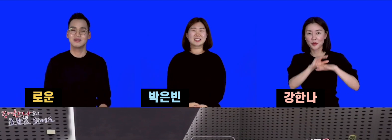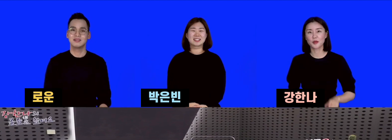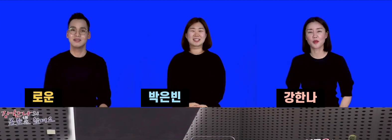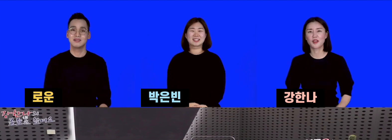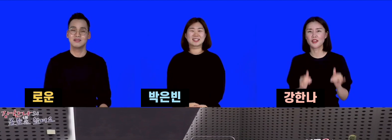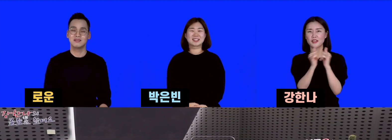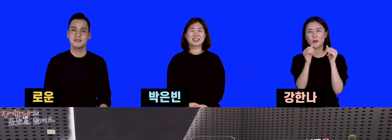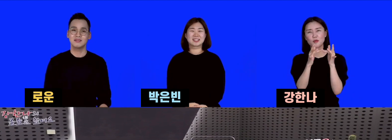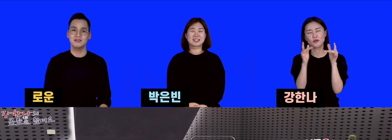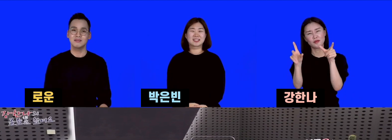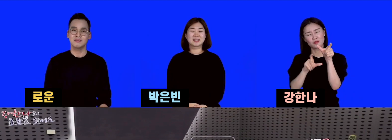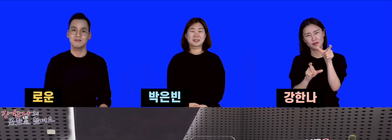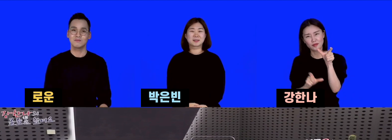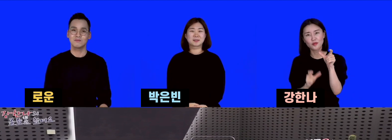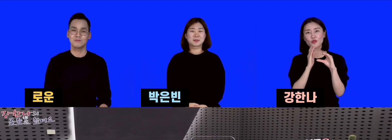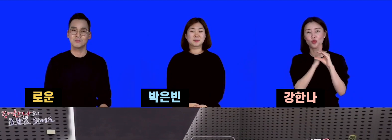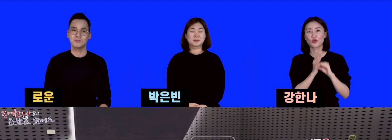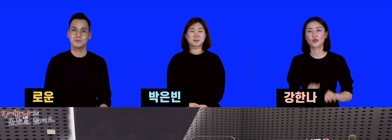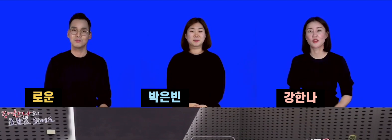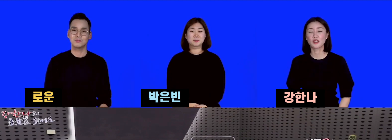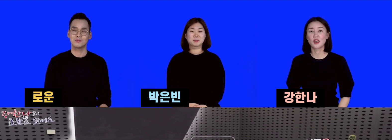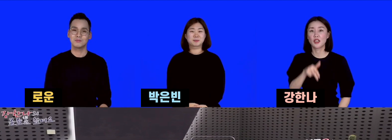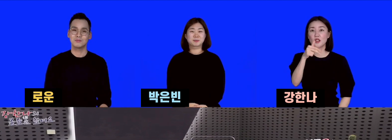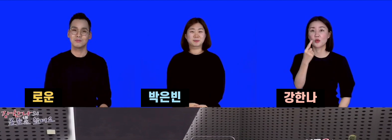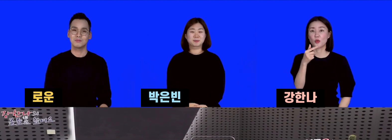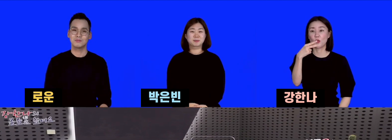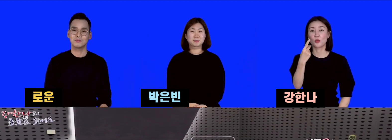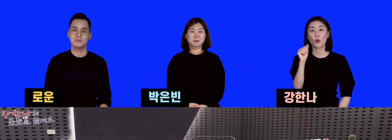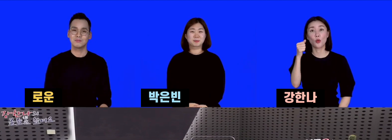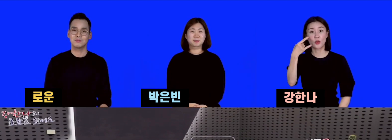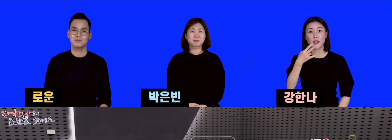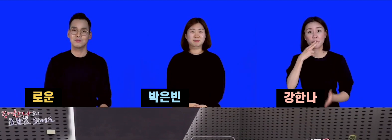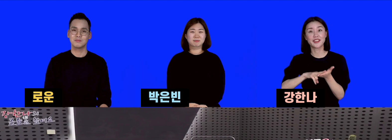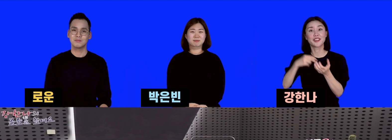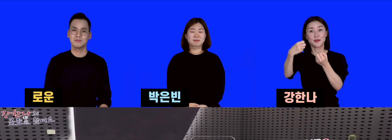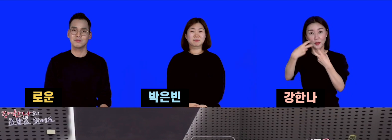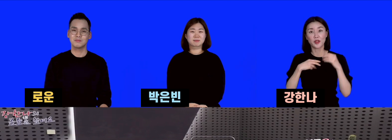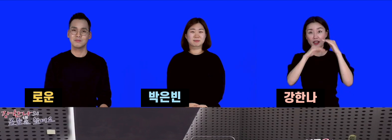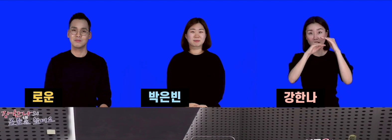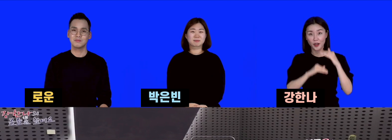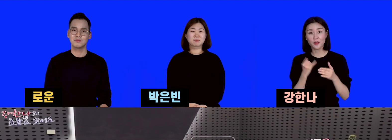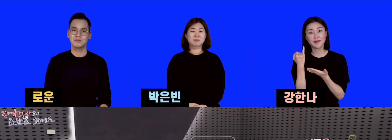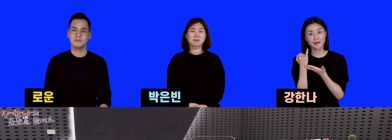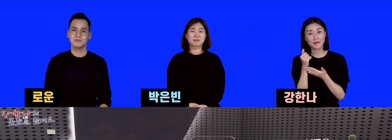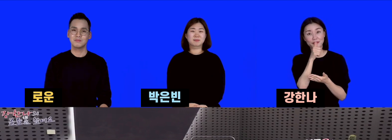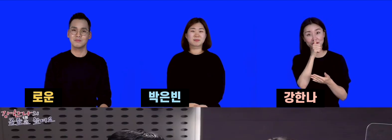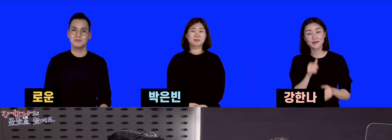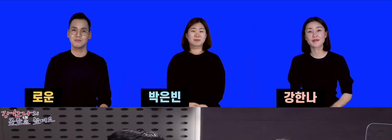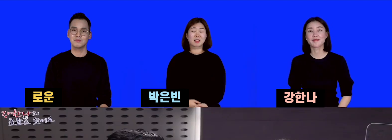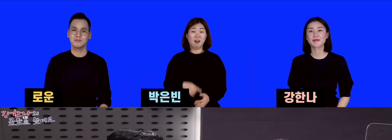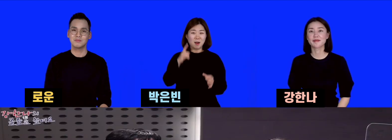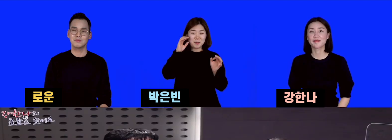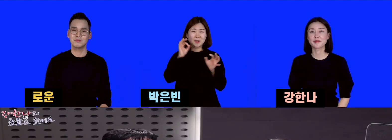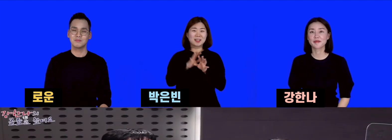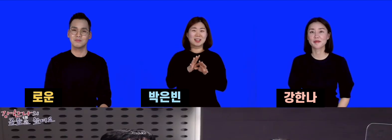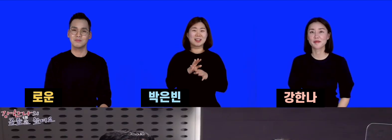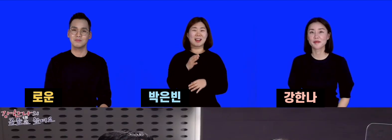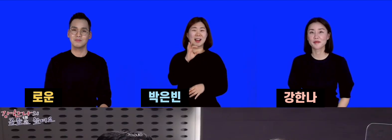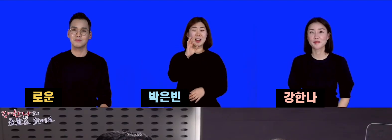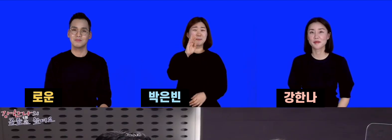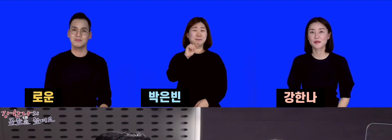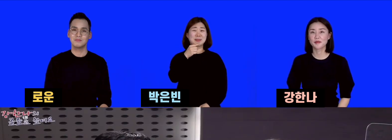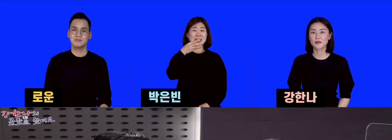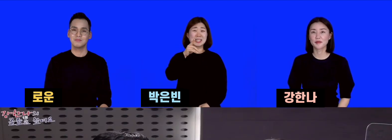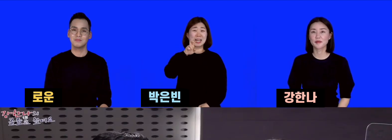분들이 사연 보내주고 계신데요 조동희님 사연 우리 은빈씨가 소개 부탁드려요 웬일이야 은빈씨